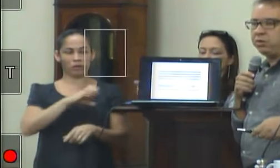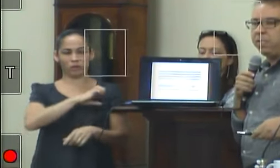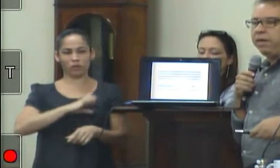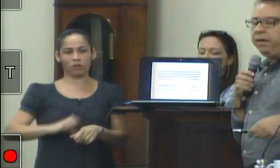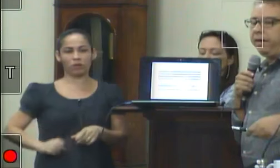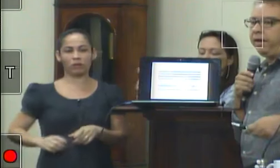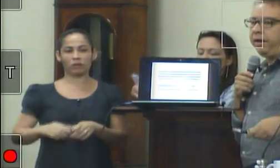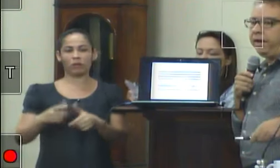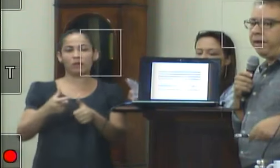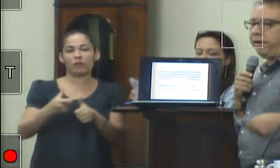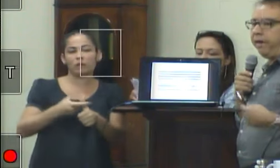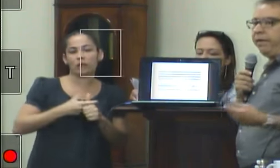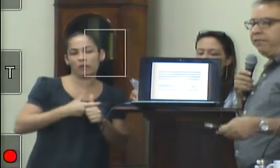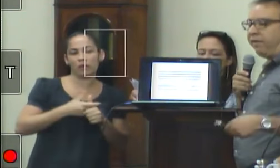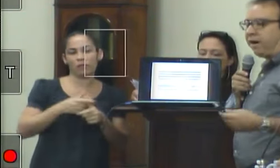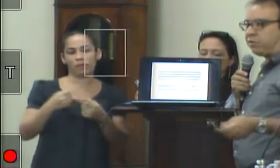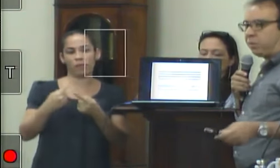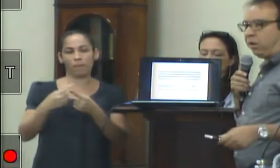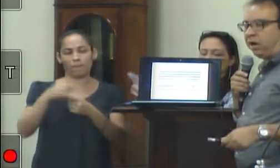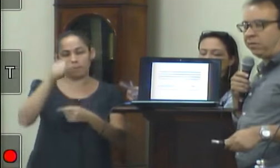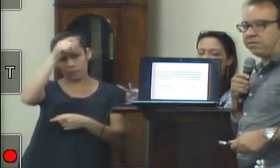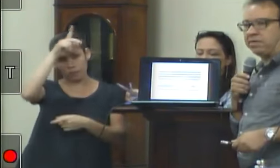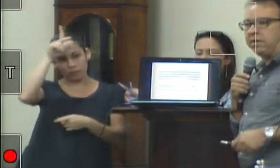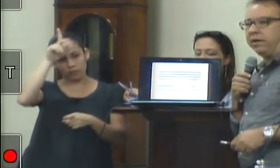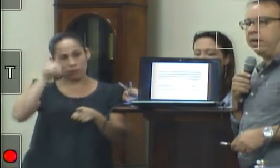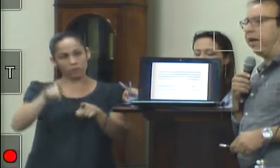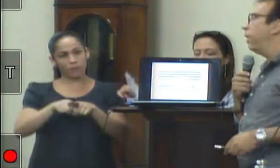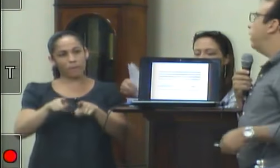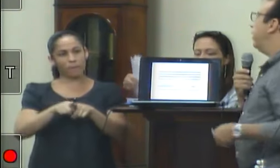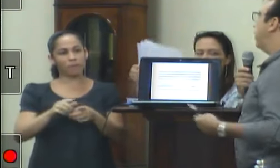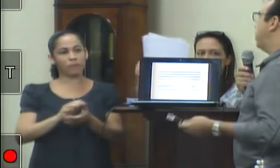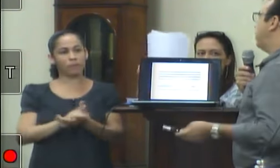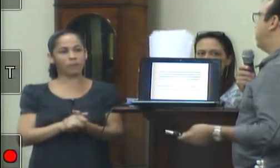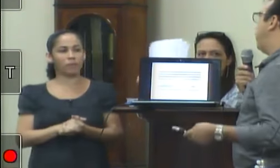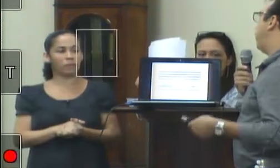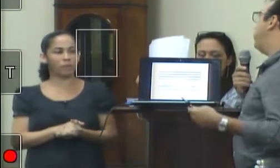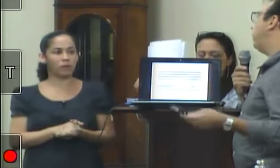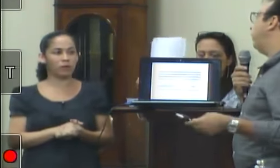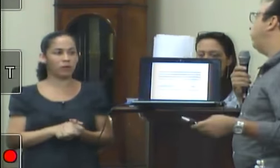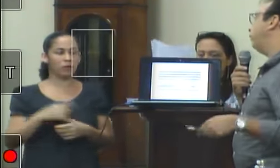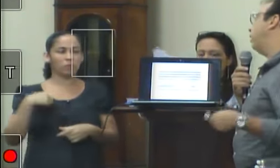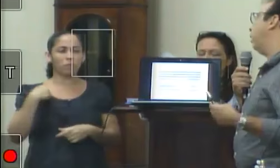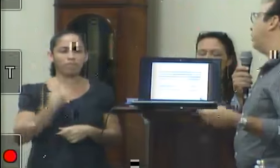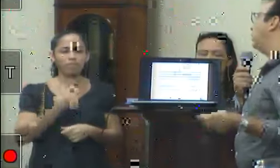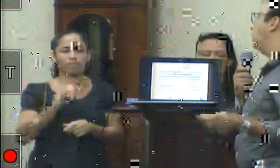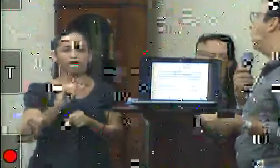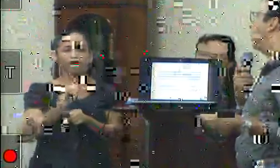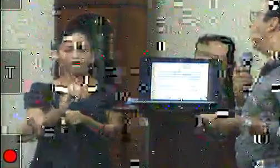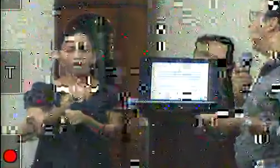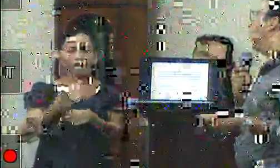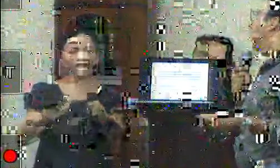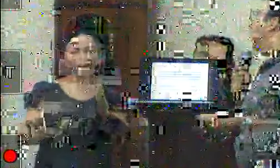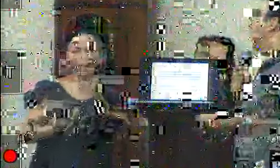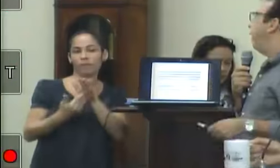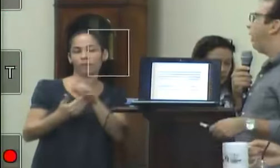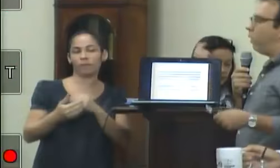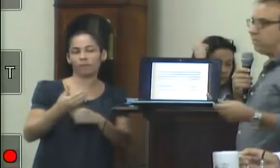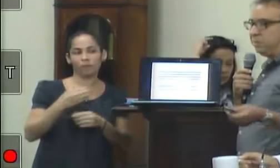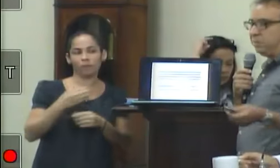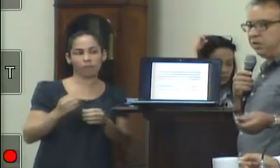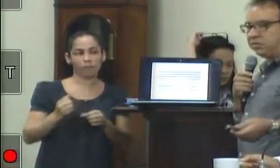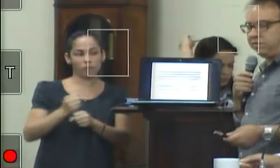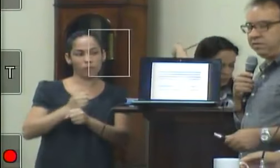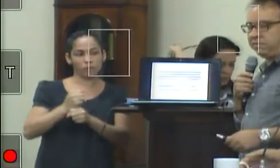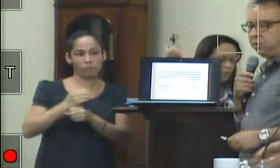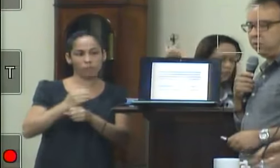municípios em vários programas, né, e a gente espera aí que no final desse ano, né, com